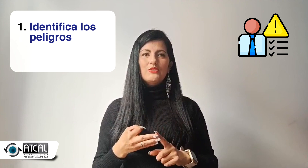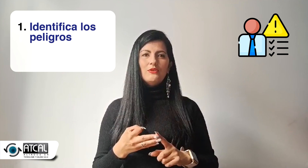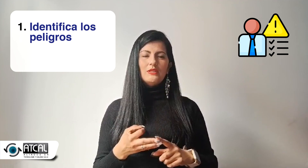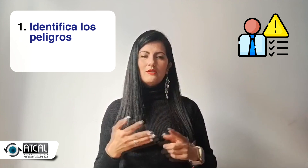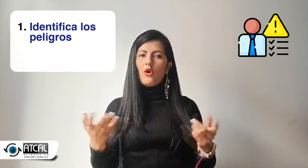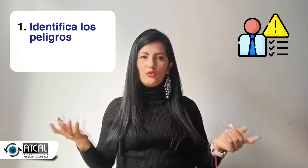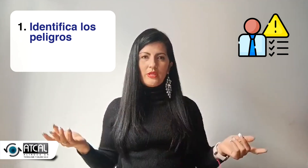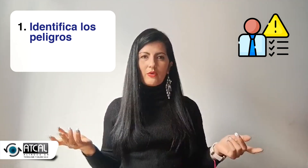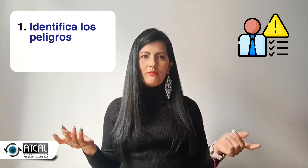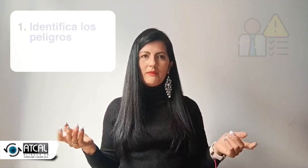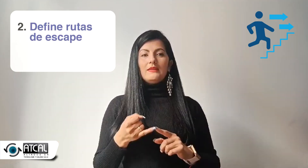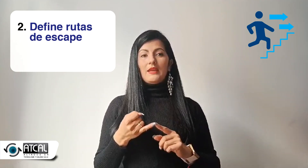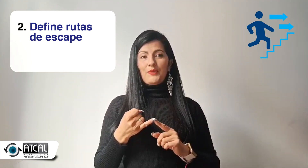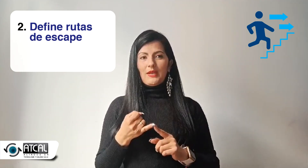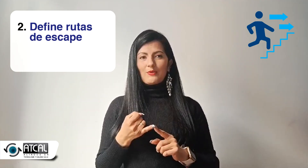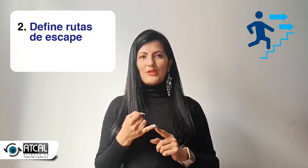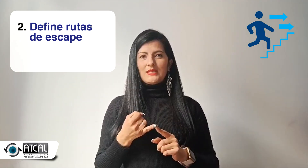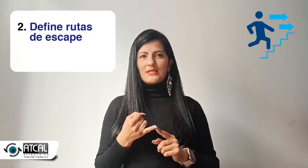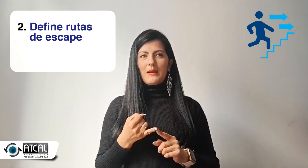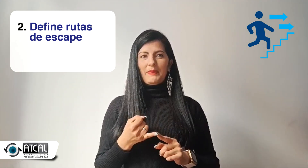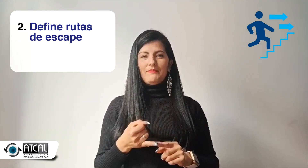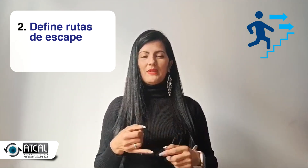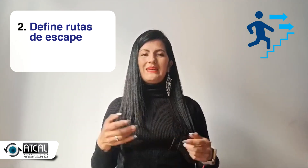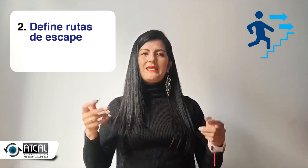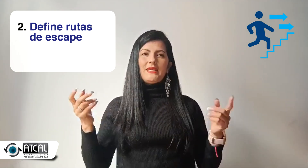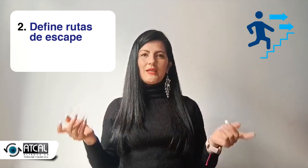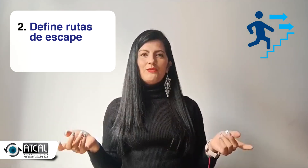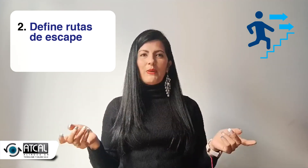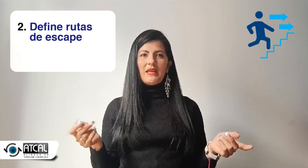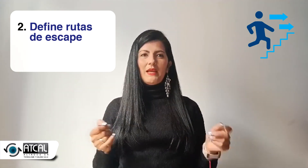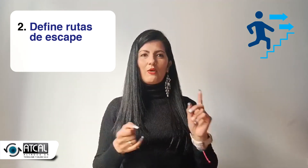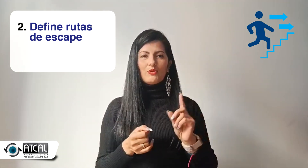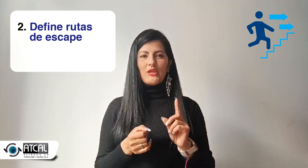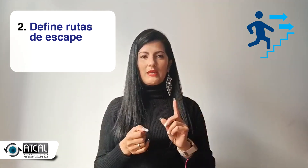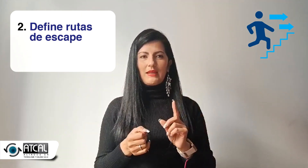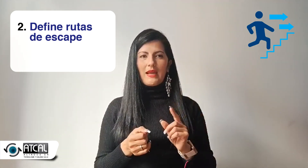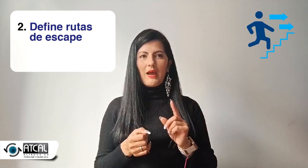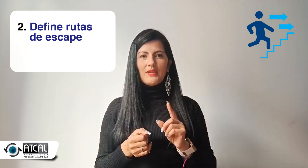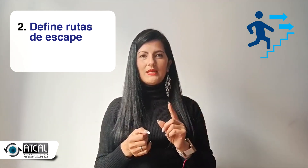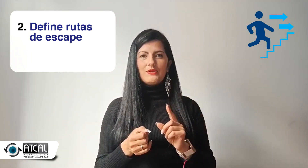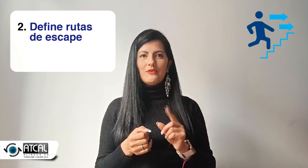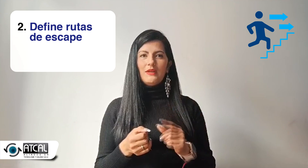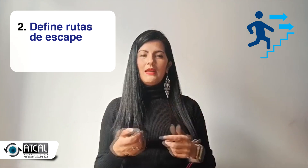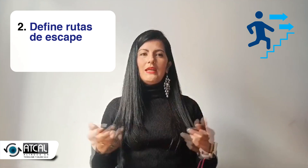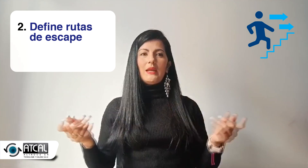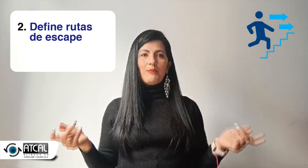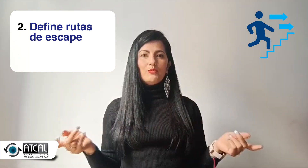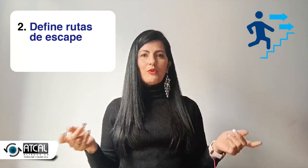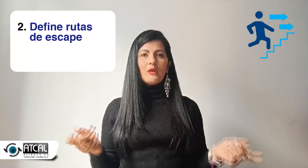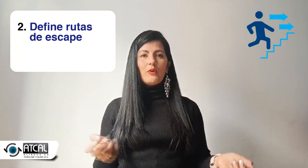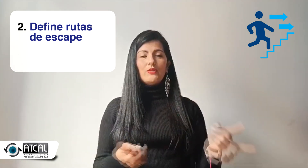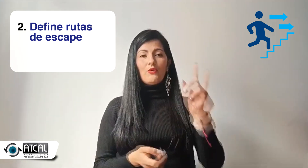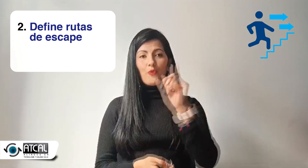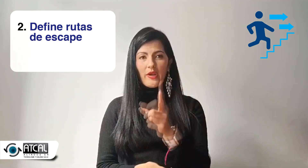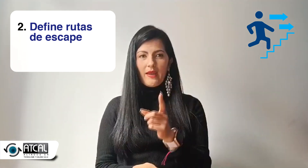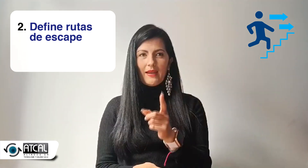inundaciones o un derrumbe. Define rutas de escape. Enséñale a tu familia cómo salir de cada habitación y el punto de encuentro fuera de la